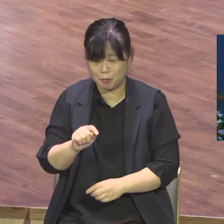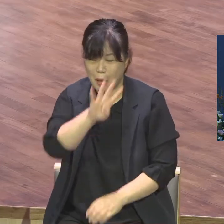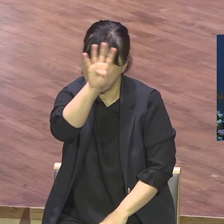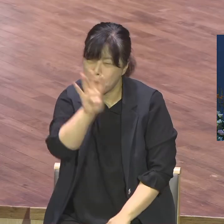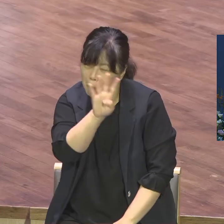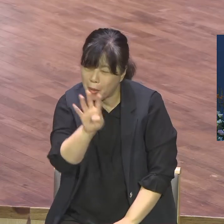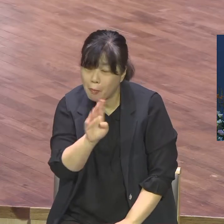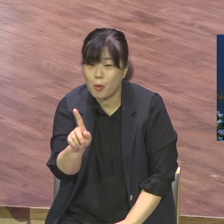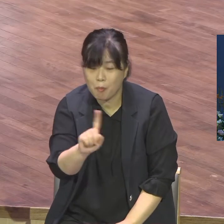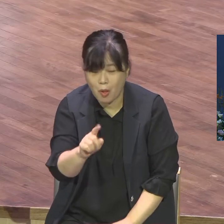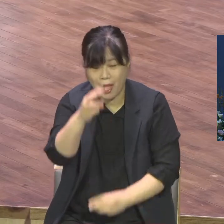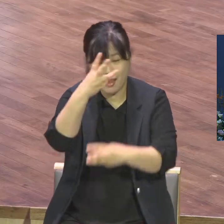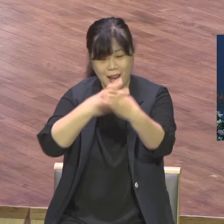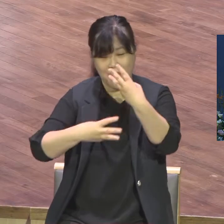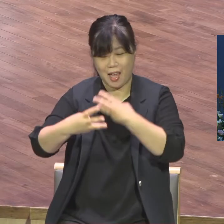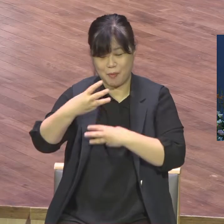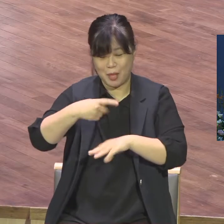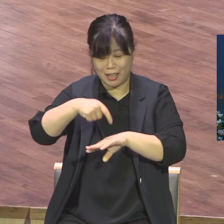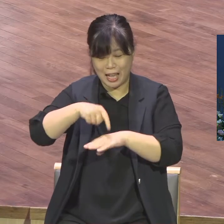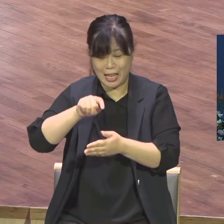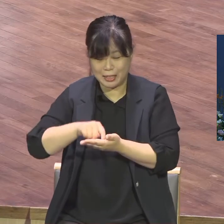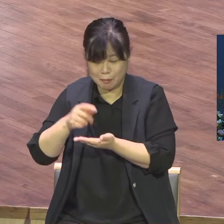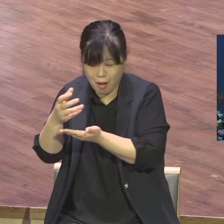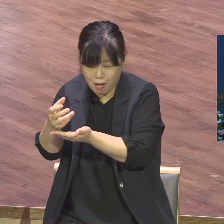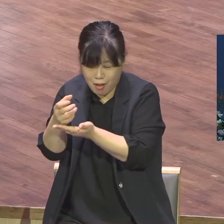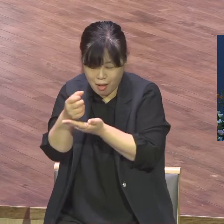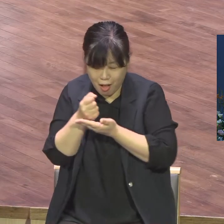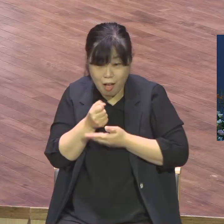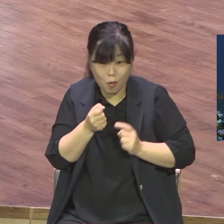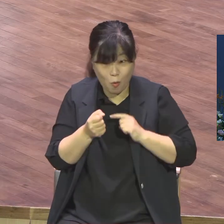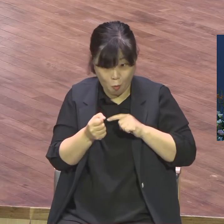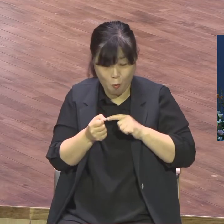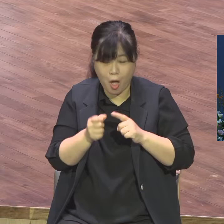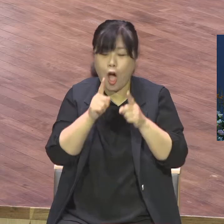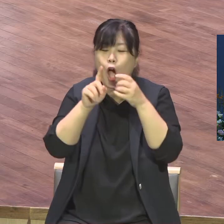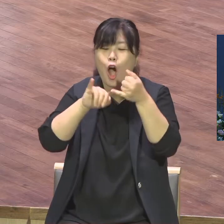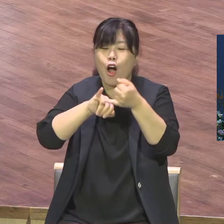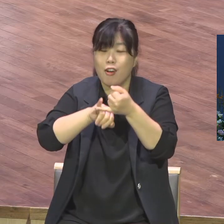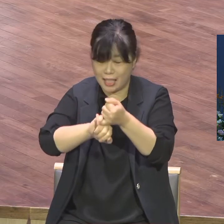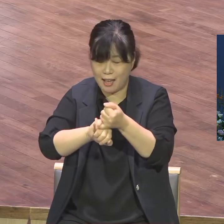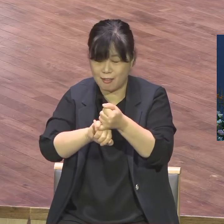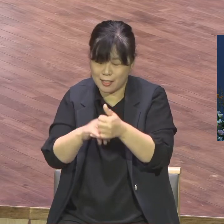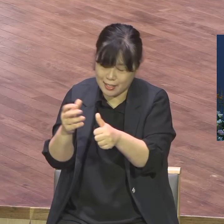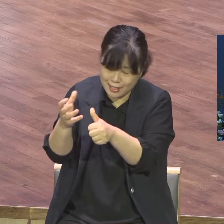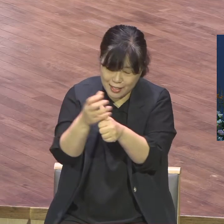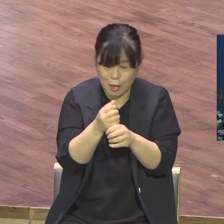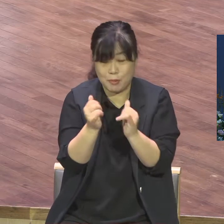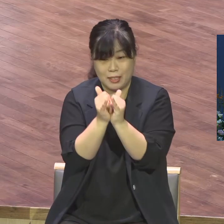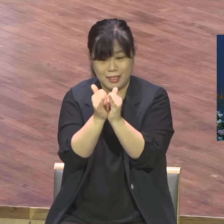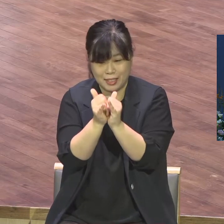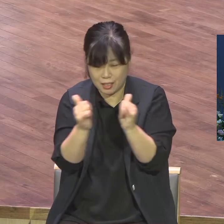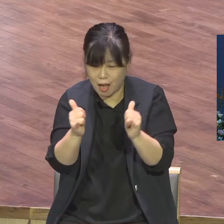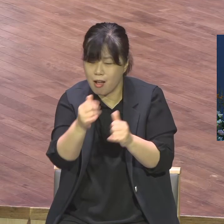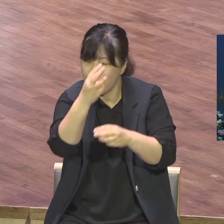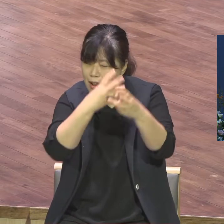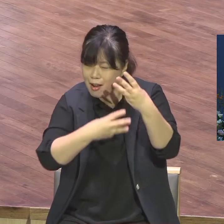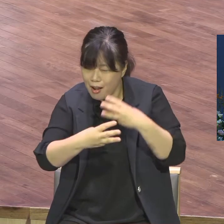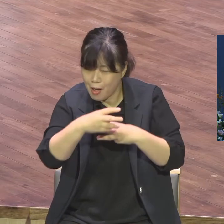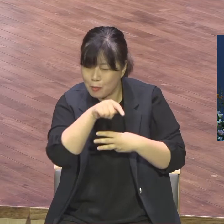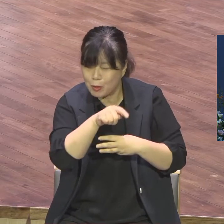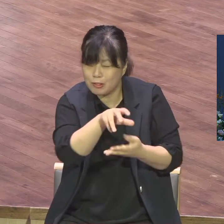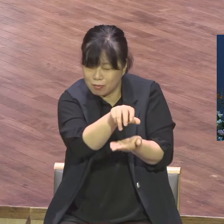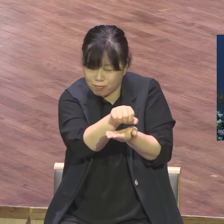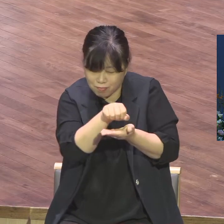렘넌트를 가슴에 품고 렘넌트 언약을 잡은 사람, 정말 복음의 중요성 아는